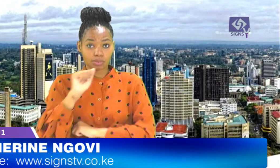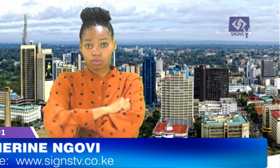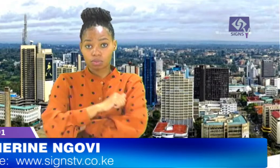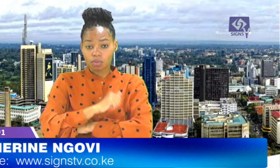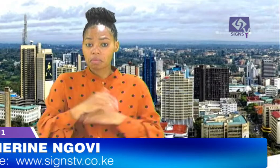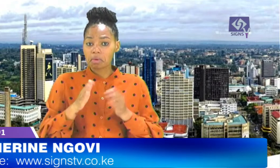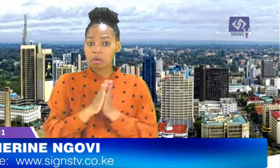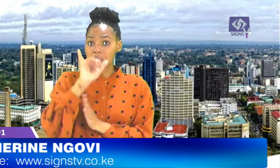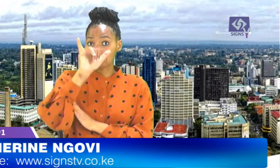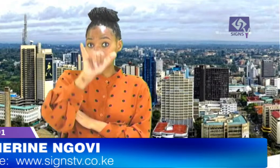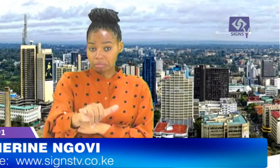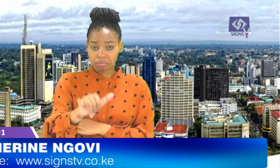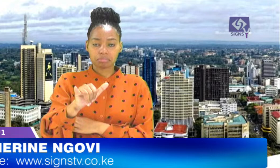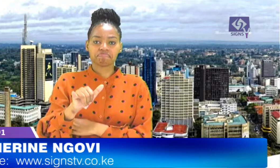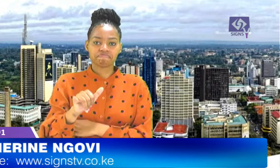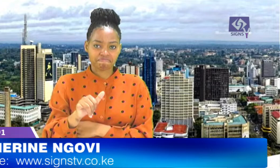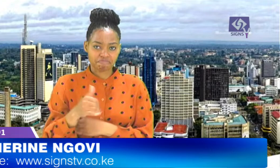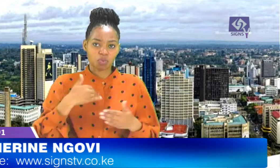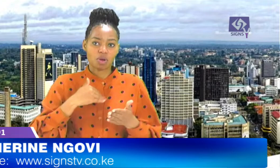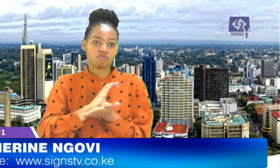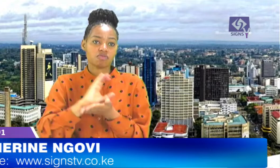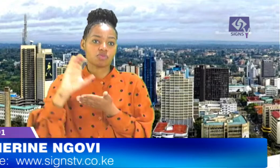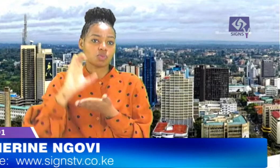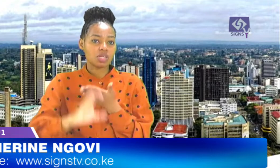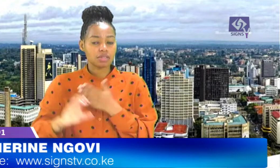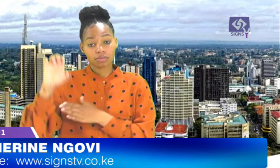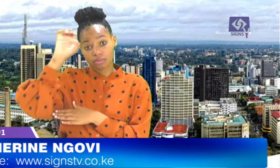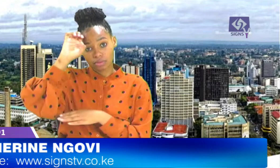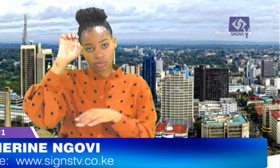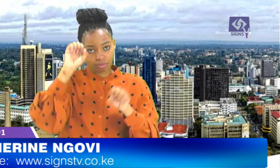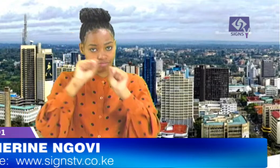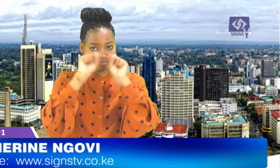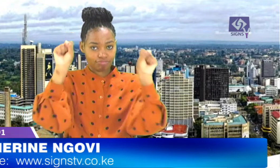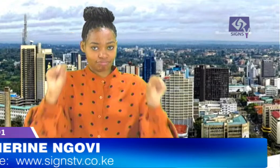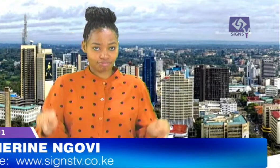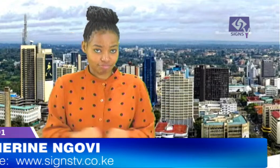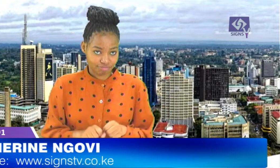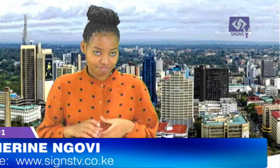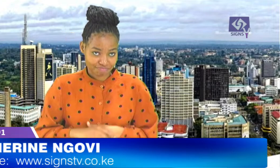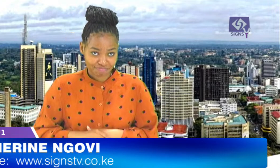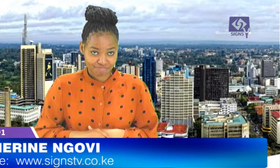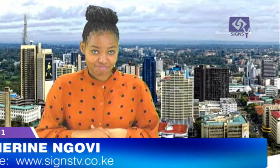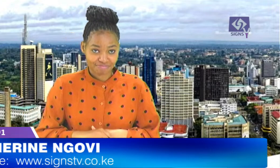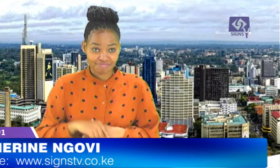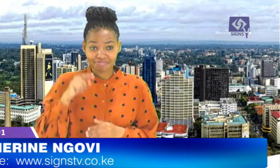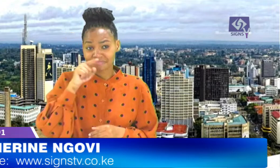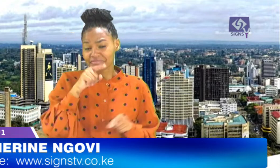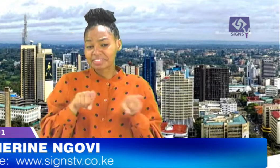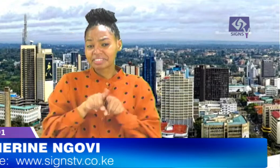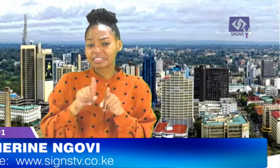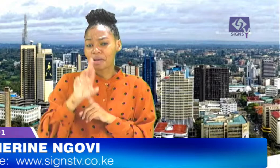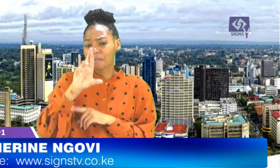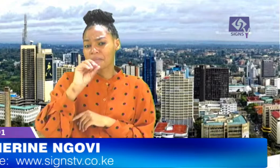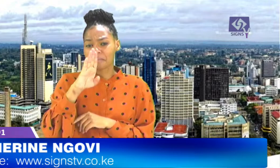were enrolled in school and that they complete the education system. He